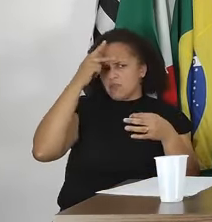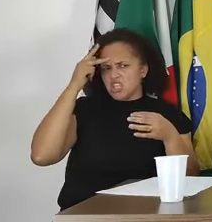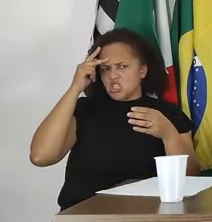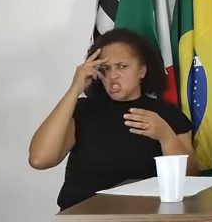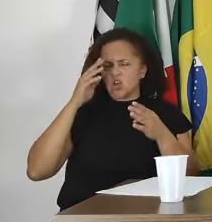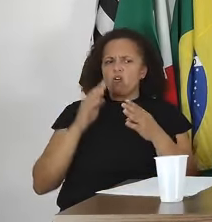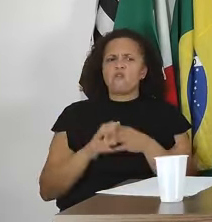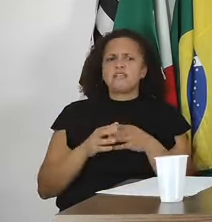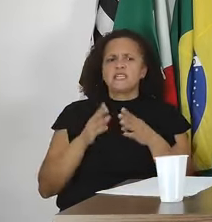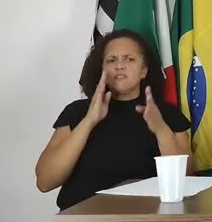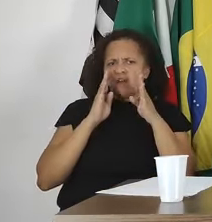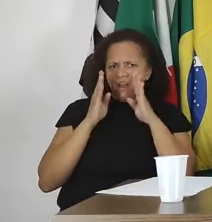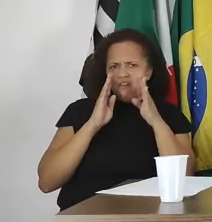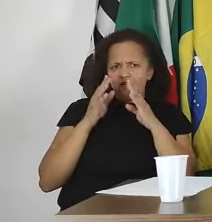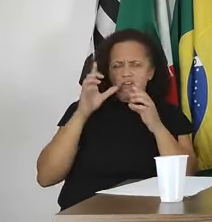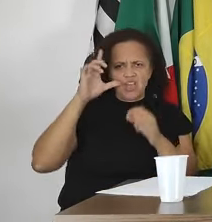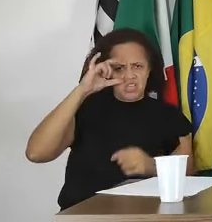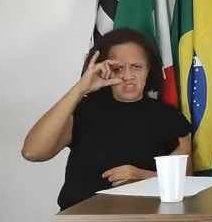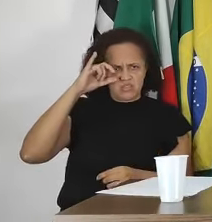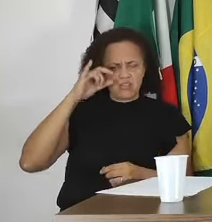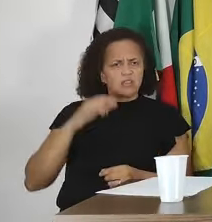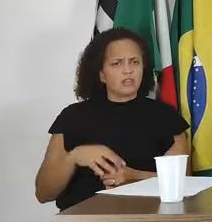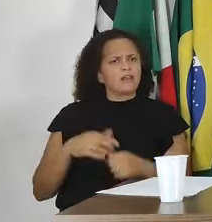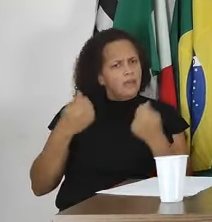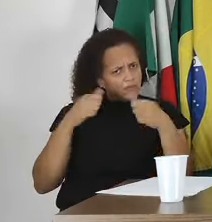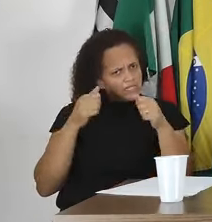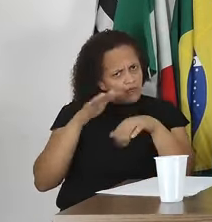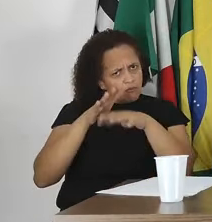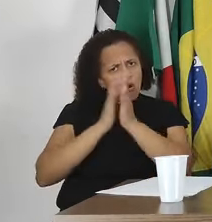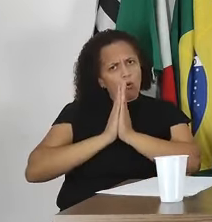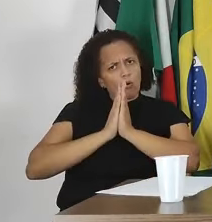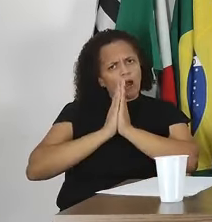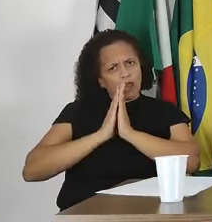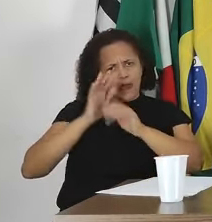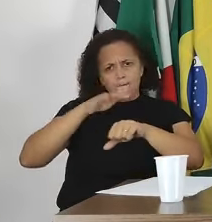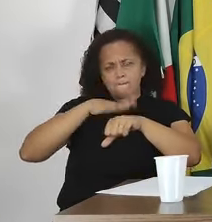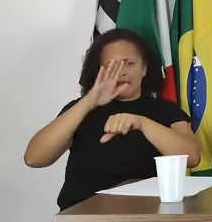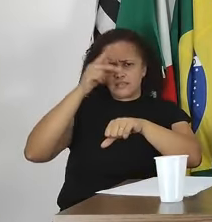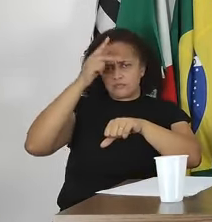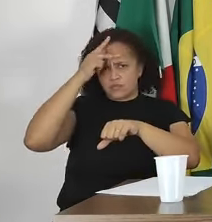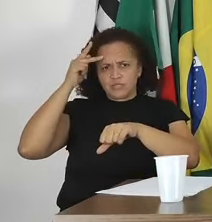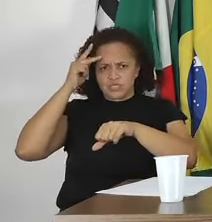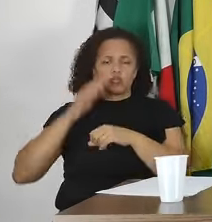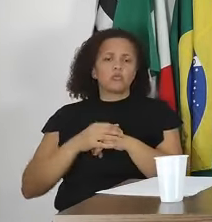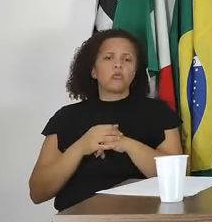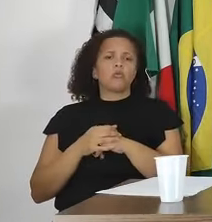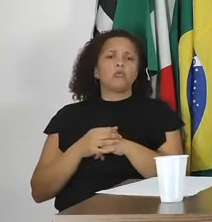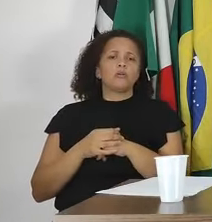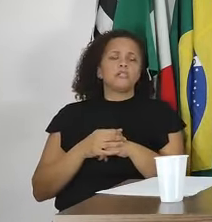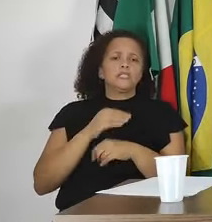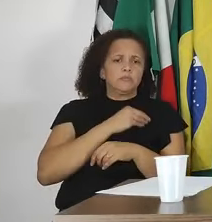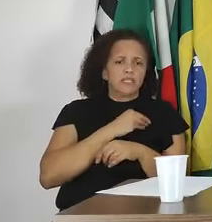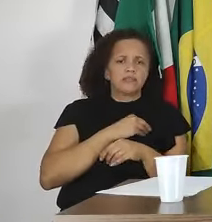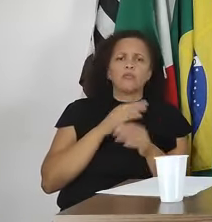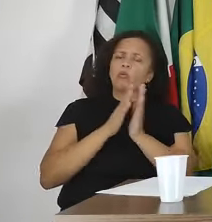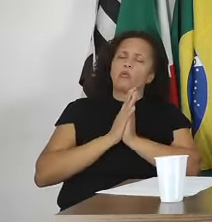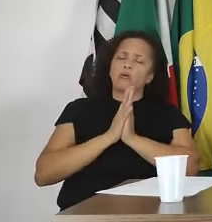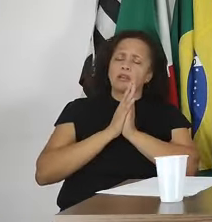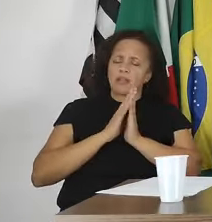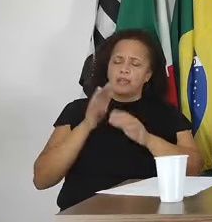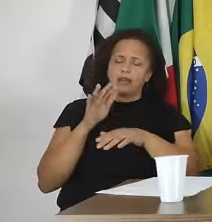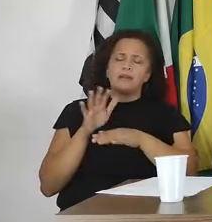a gente deixa de fazer isso. Vamos orar mais pelos nossos irmãos, orar por aqueles que caíram, né? Dar a mão para levantar.